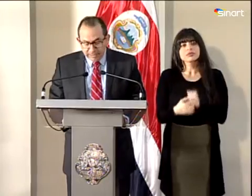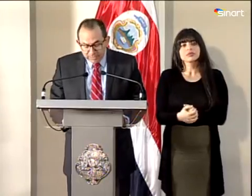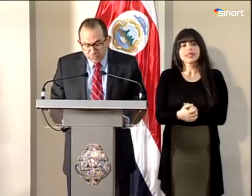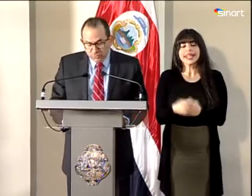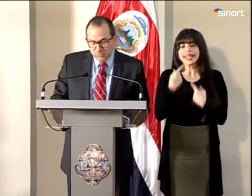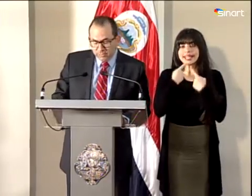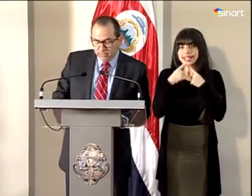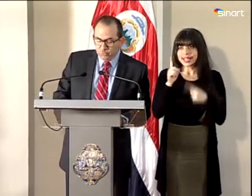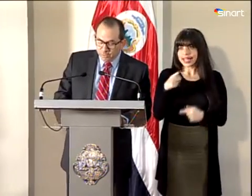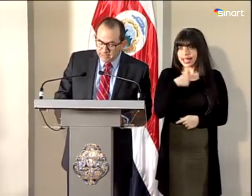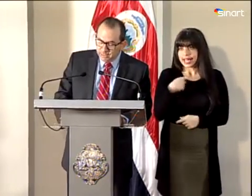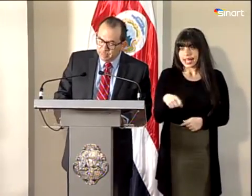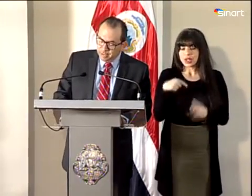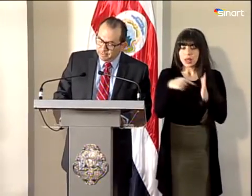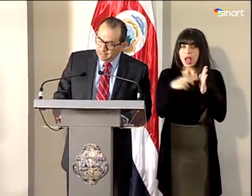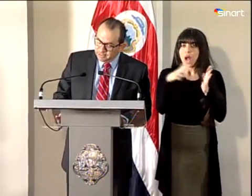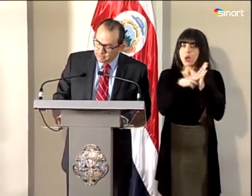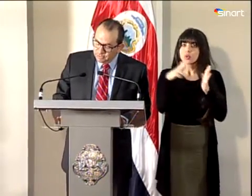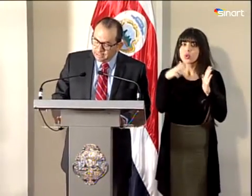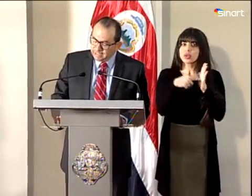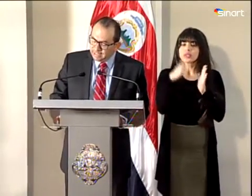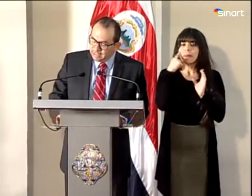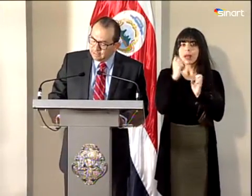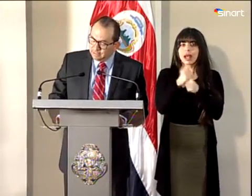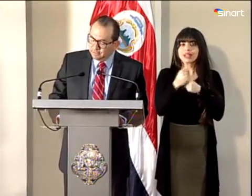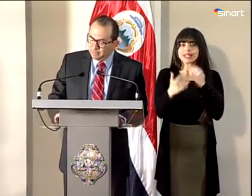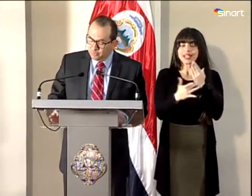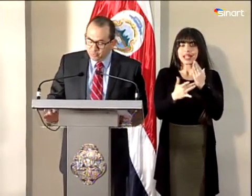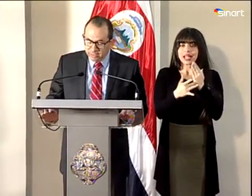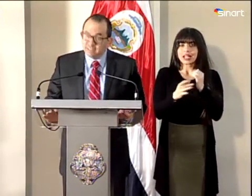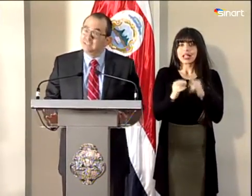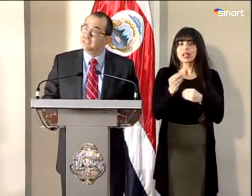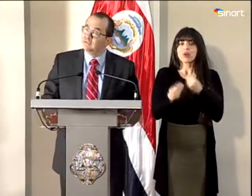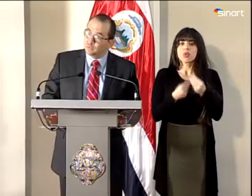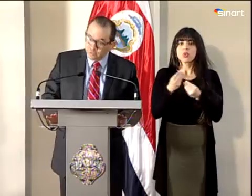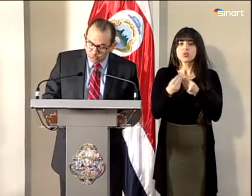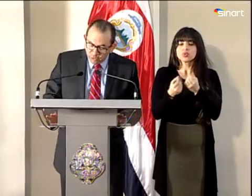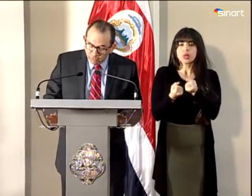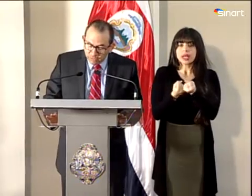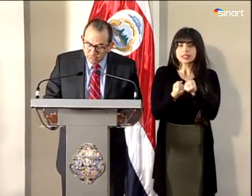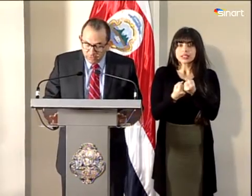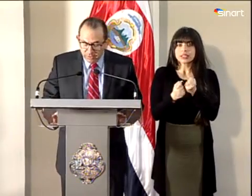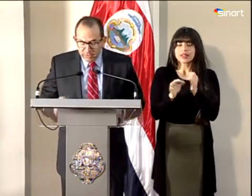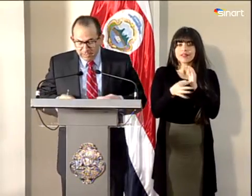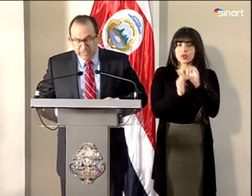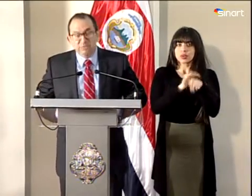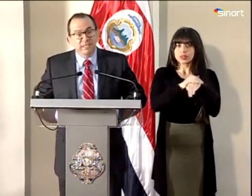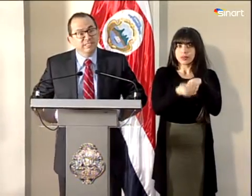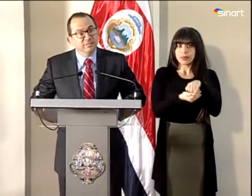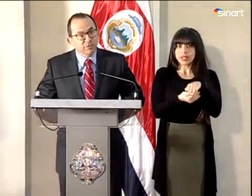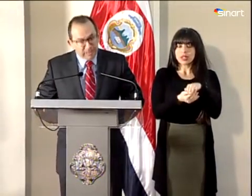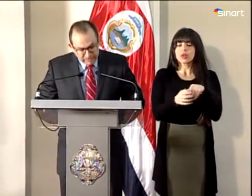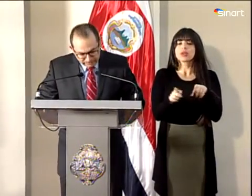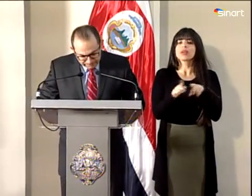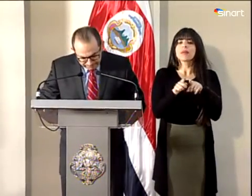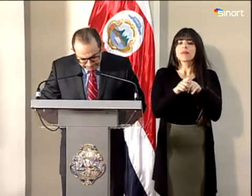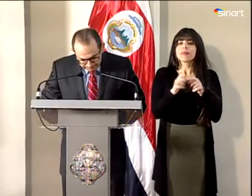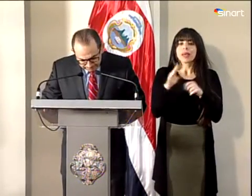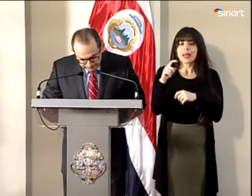del decreto que autoriza la realización de la técnica de reproducción asistida de fecundación in vitro y transferencia